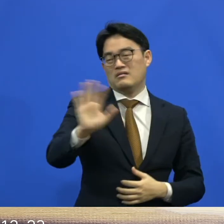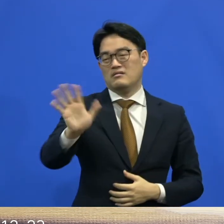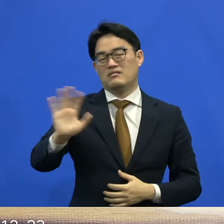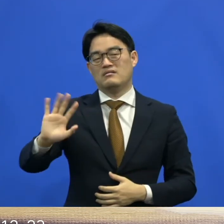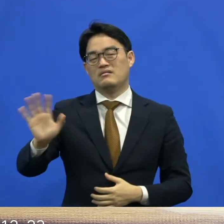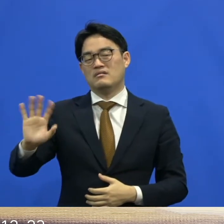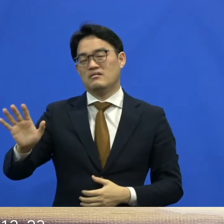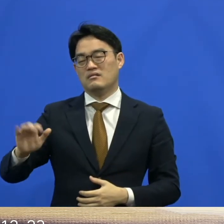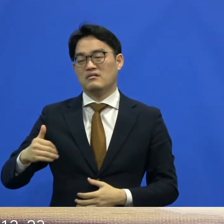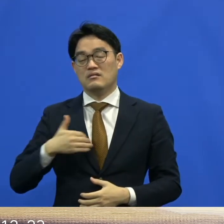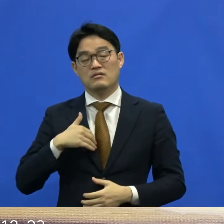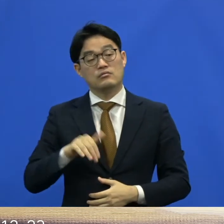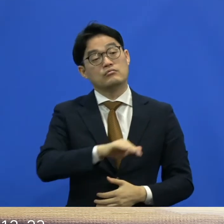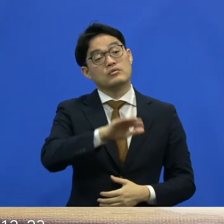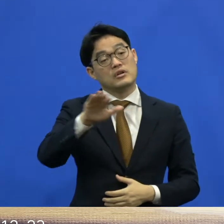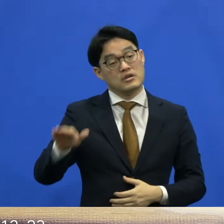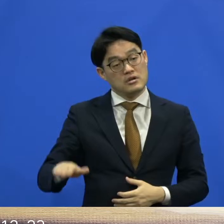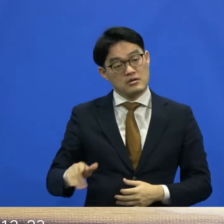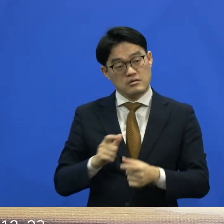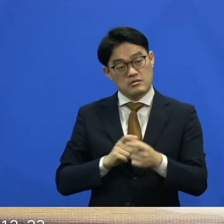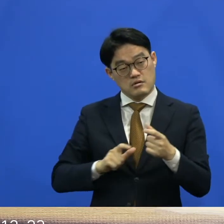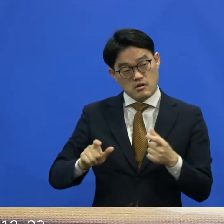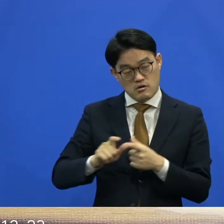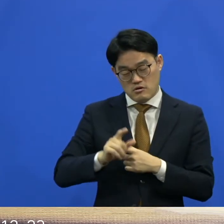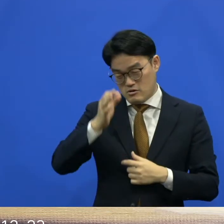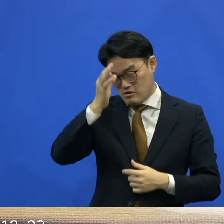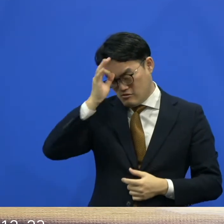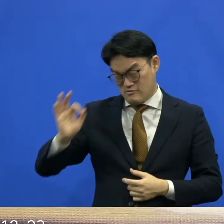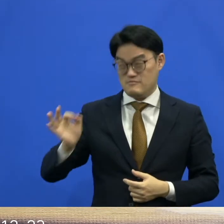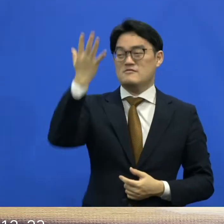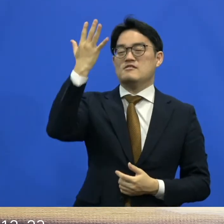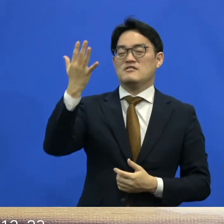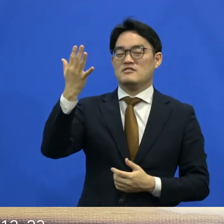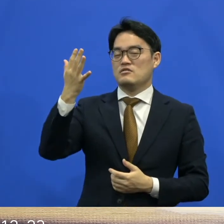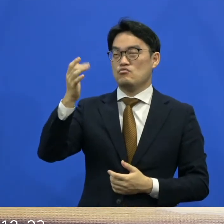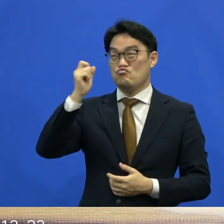우리 되게 하시는, 우리를 작품 되게 하시는,